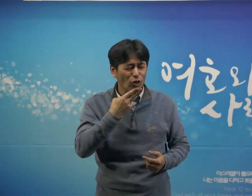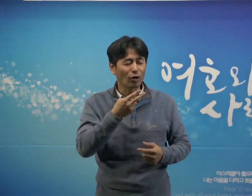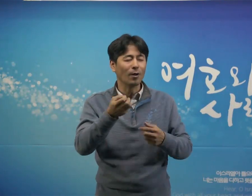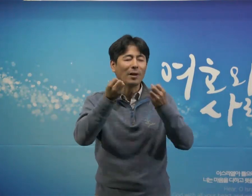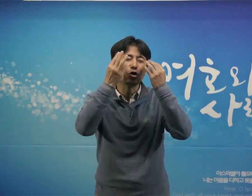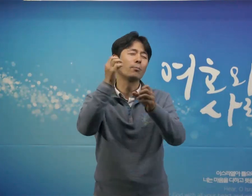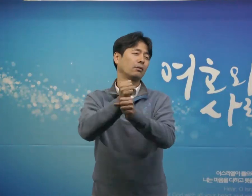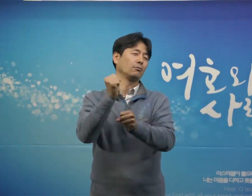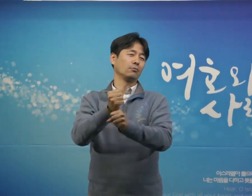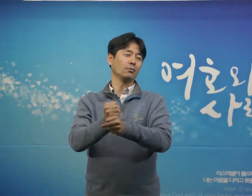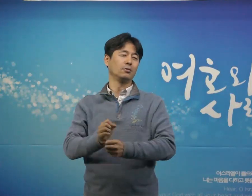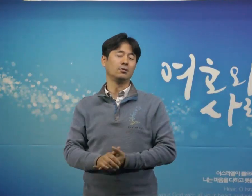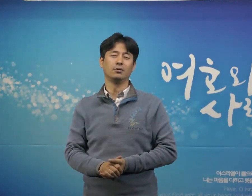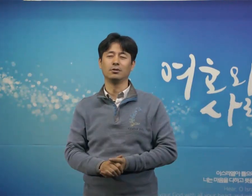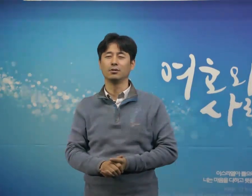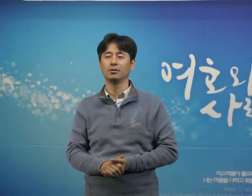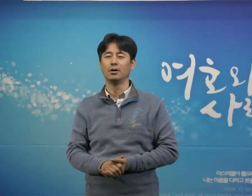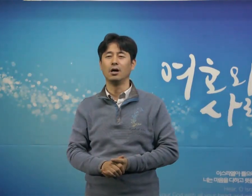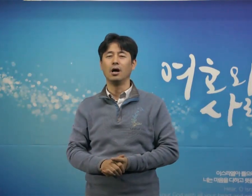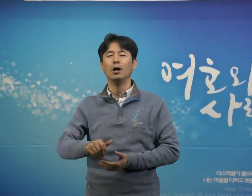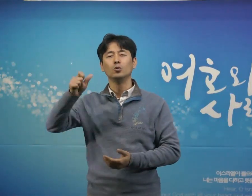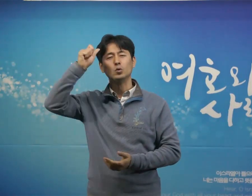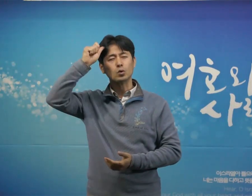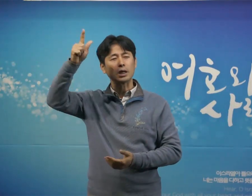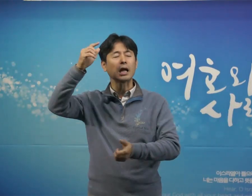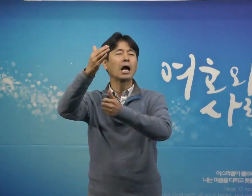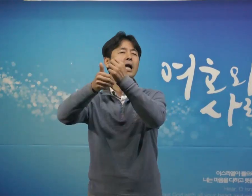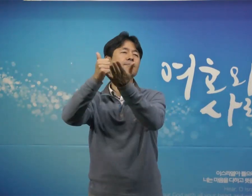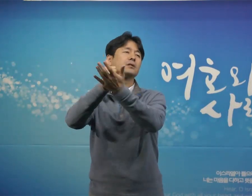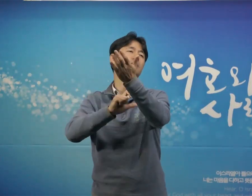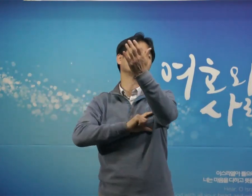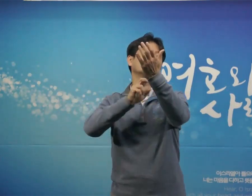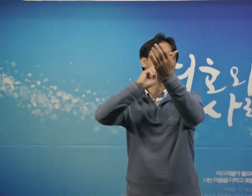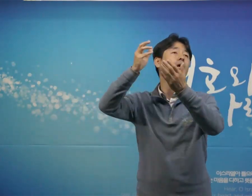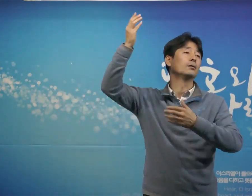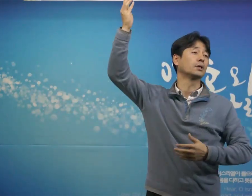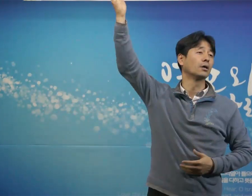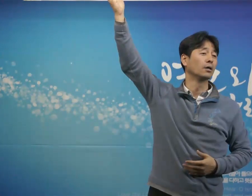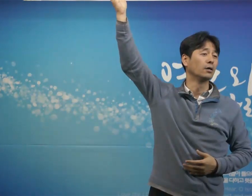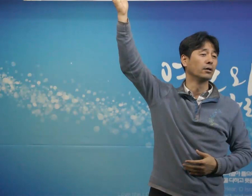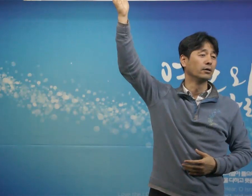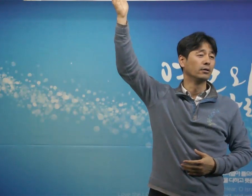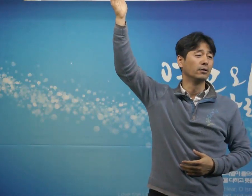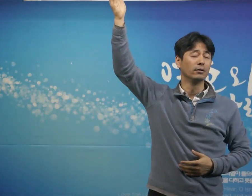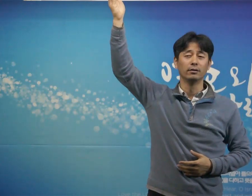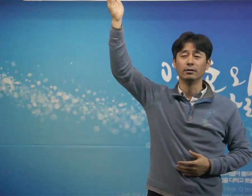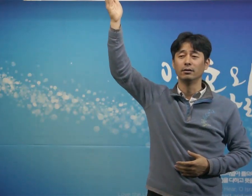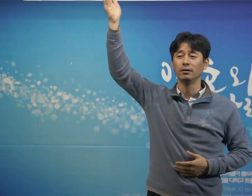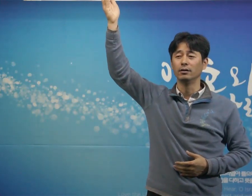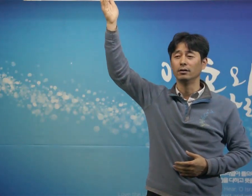없었던 일들을 또 계획하시고 새롭게 만들어 주시는 위대한 하나님의 이름을 찬양드립니다.